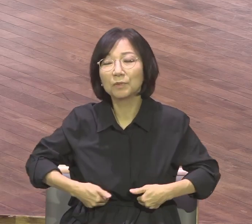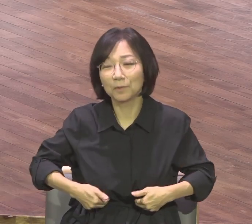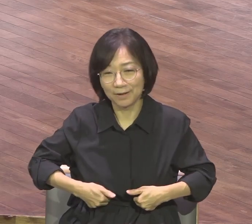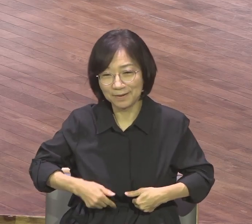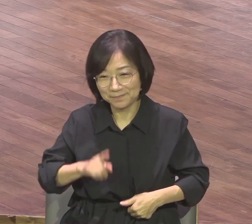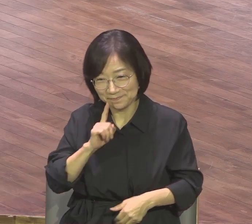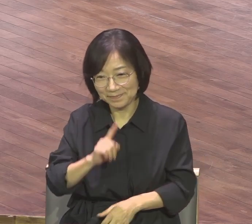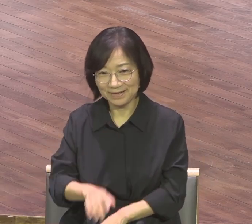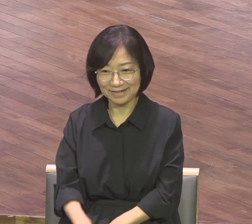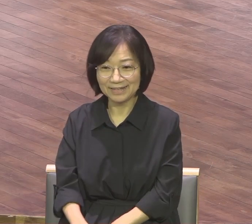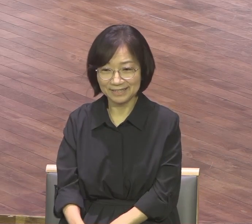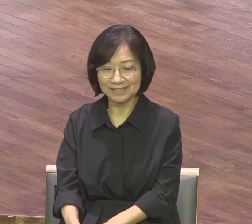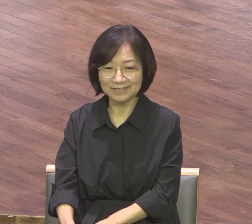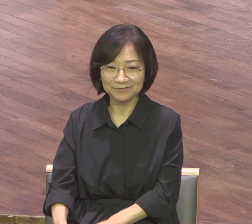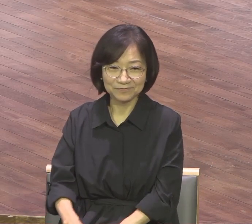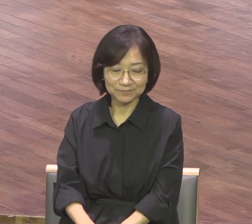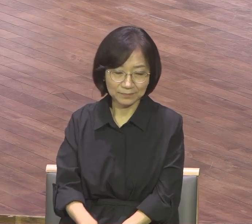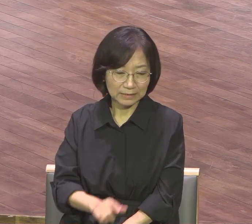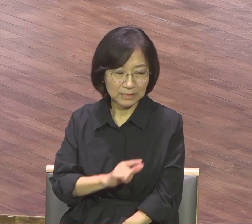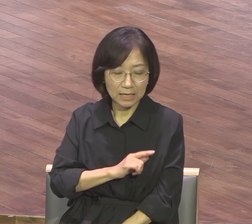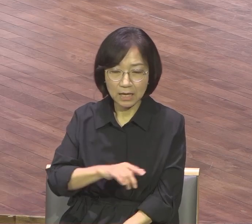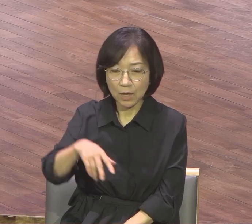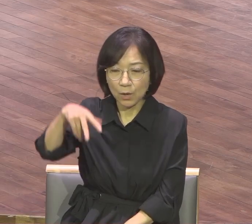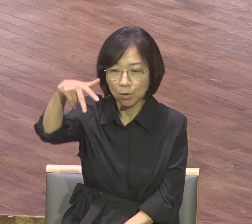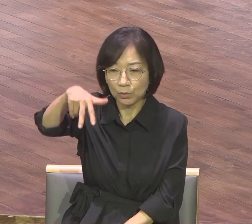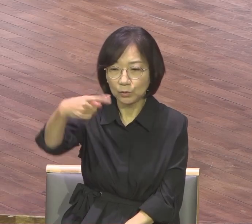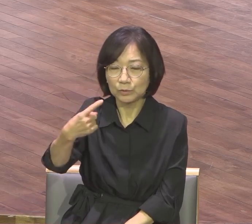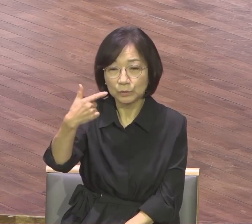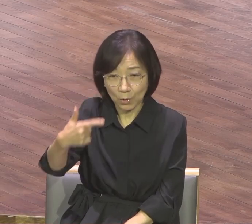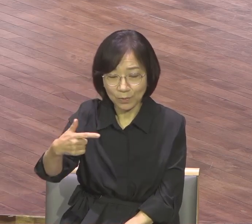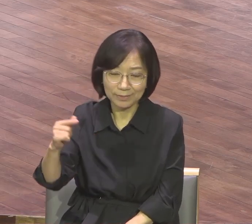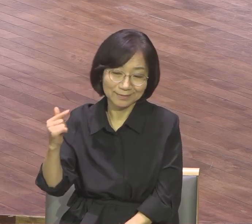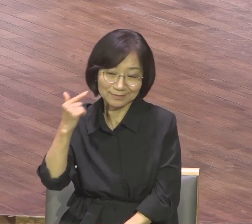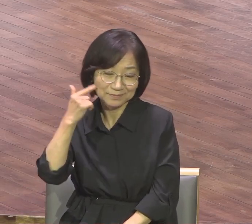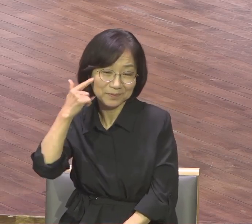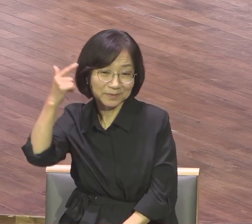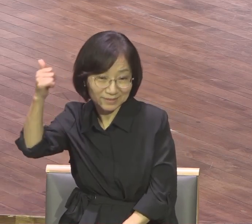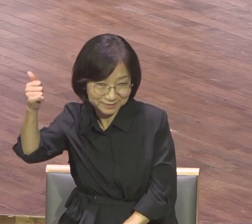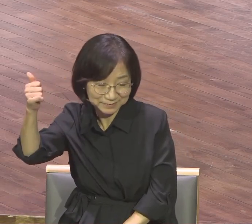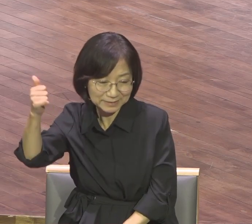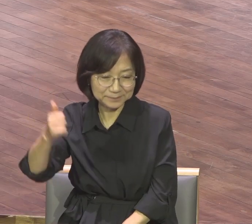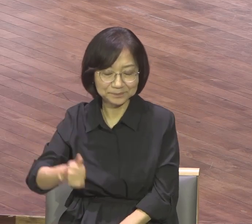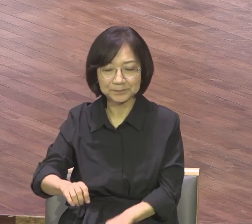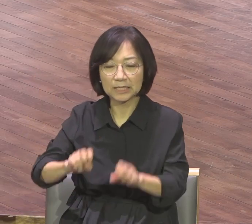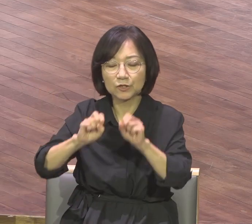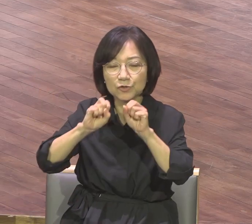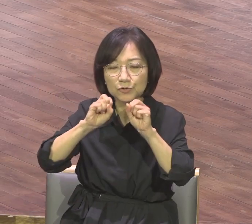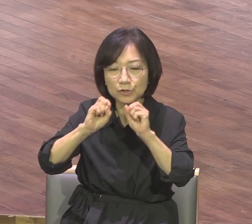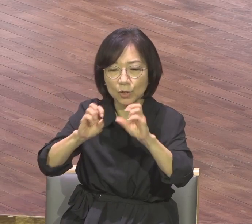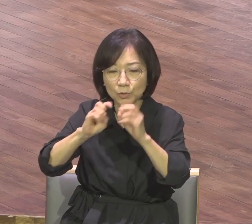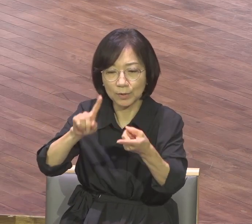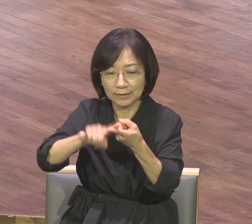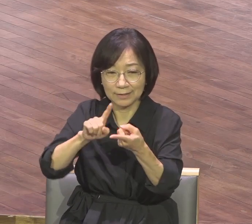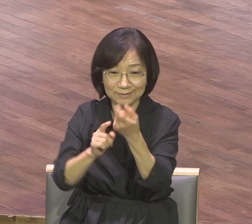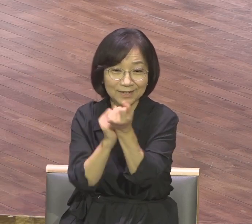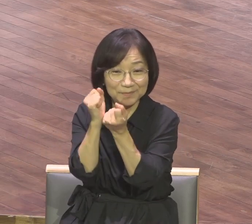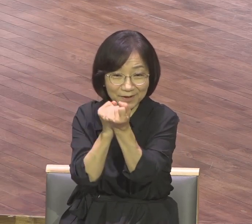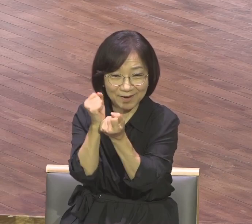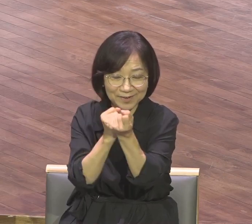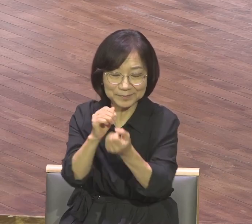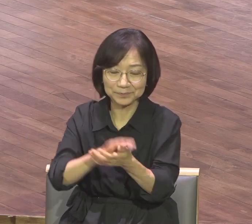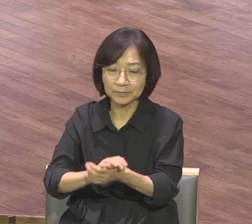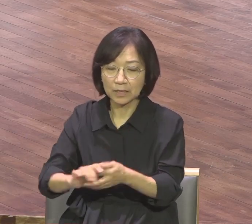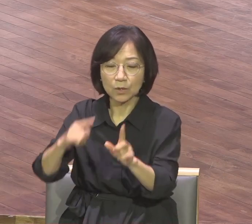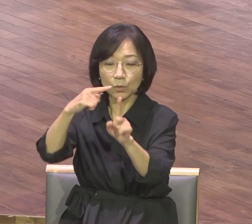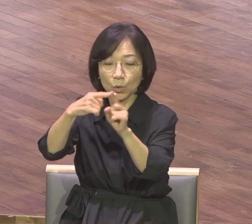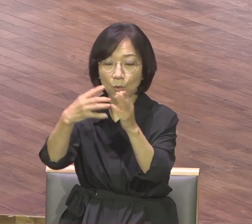복음신학자 그리고 목회자였던 존 스타트 목사님, 이 목사님이 전도에 대해서 이렇게 강조했습니다. 교회는 명령을